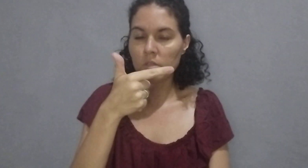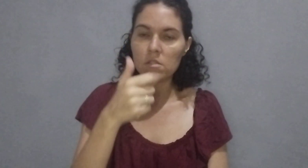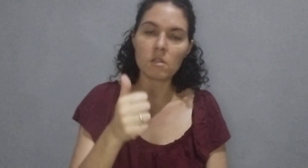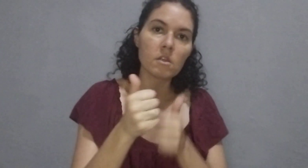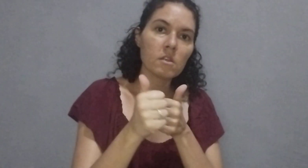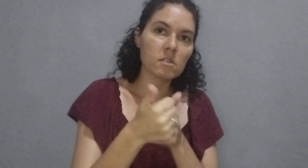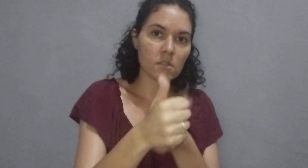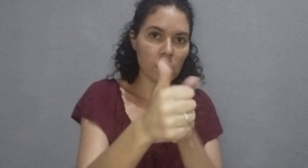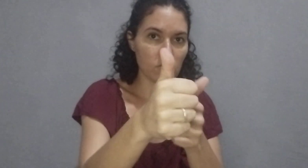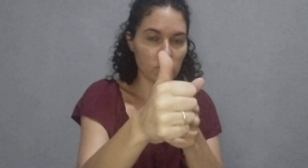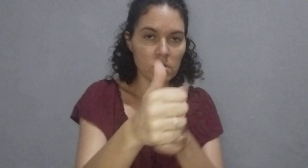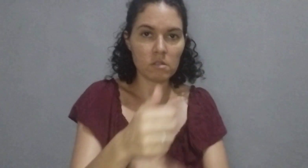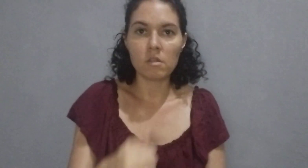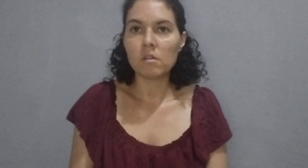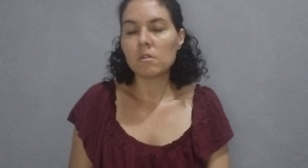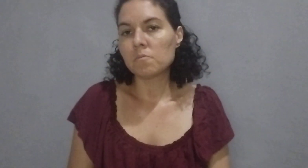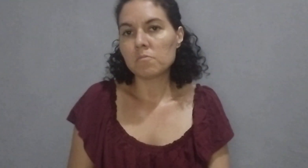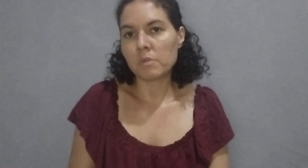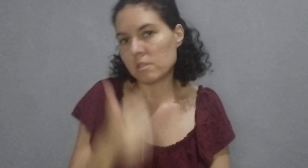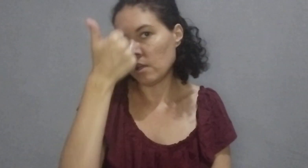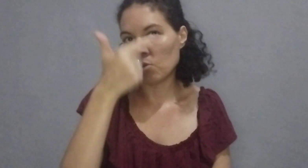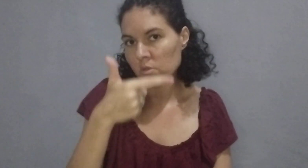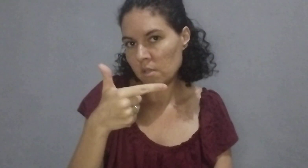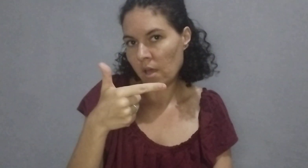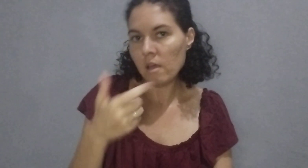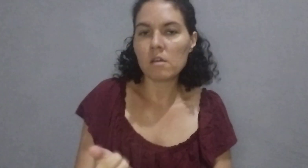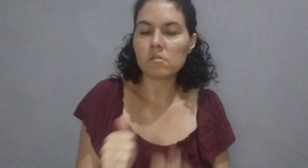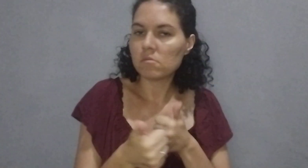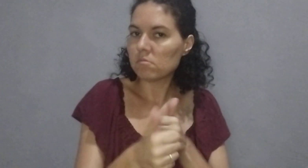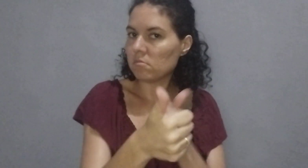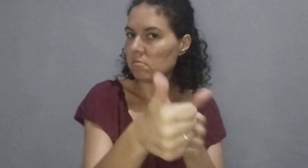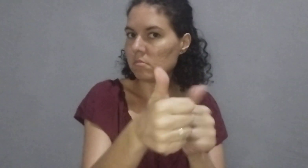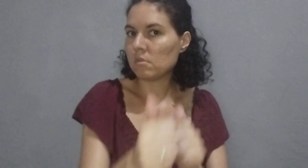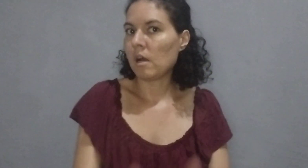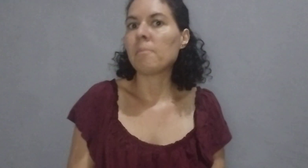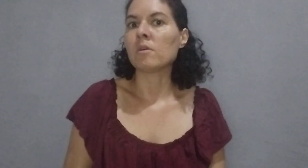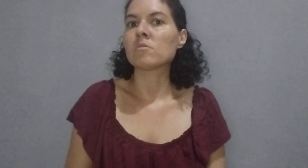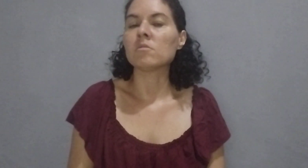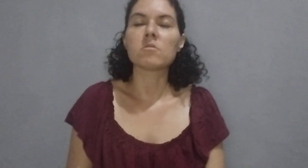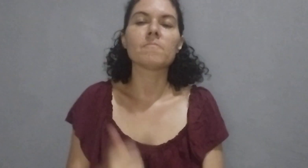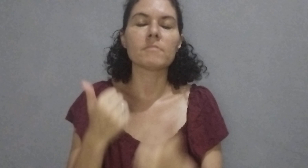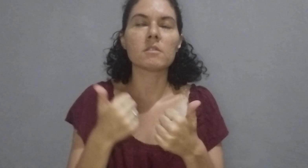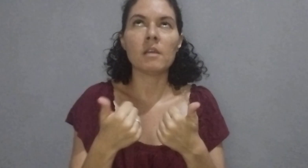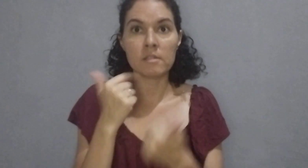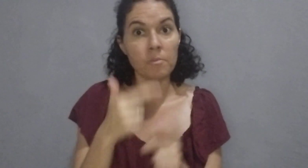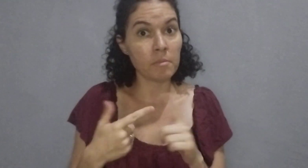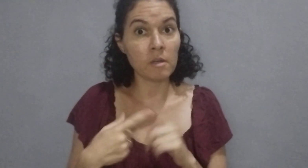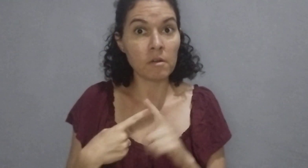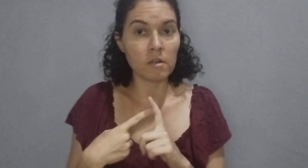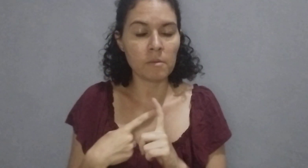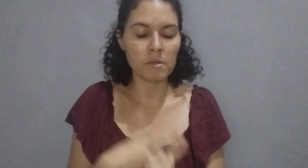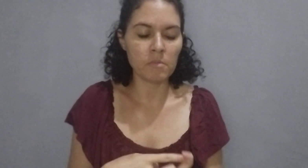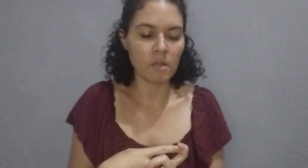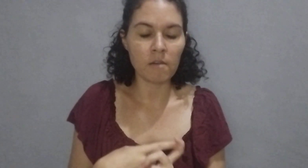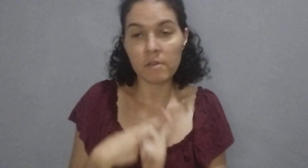2, seguidores. Que seria 12, né? Apóstolos. Essa é a primeira